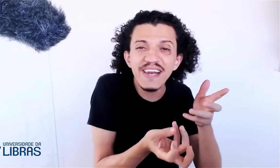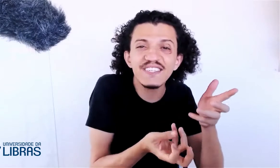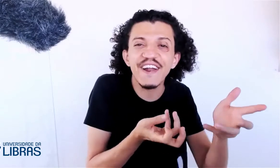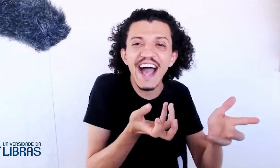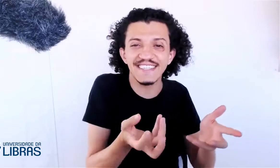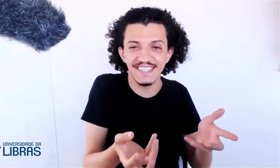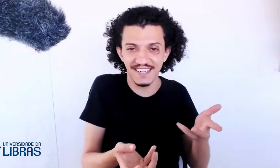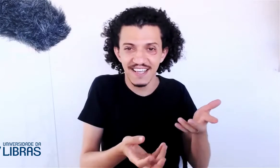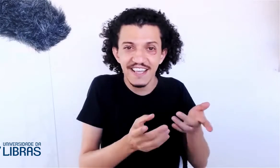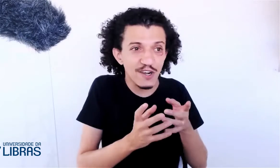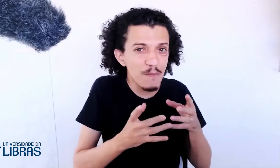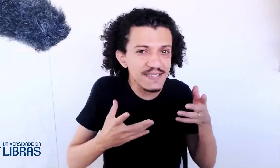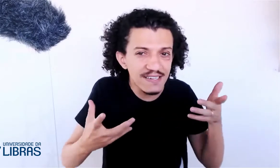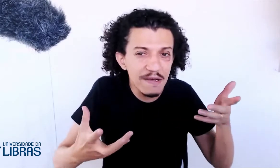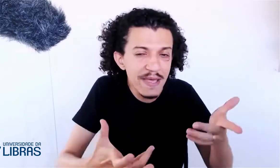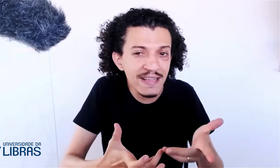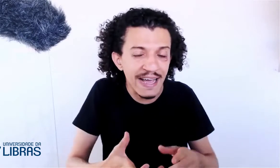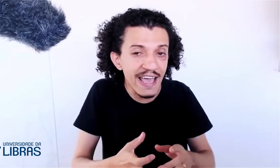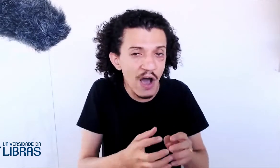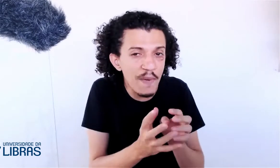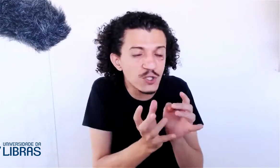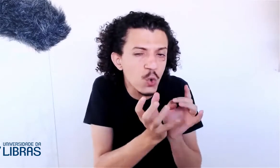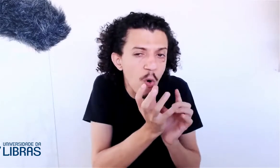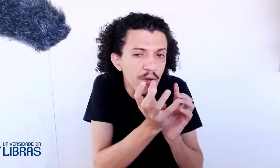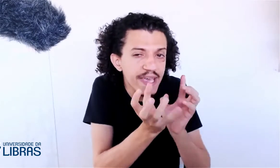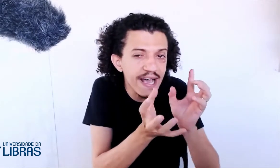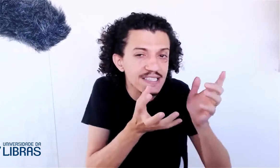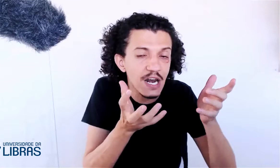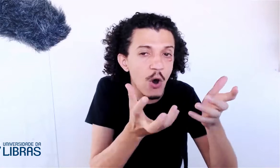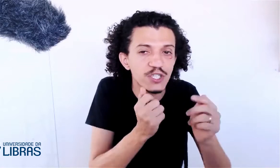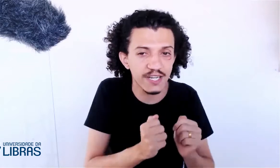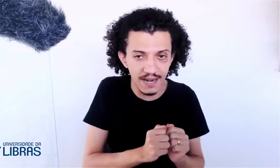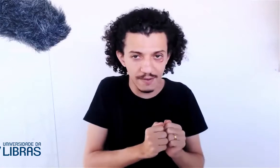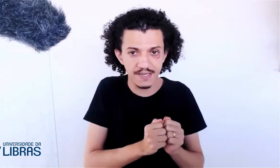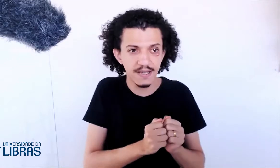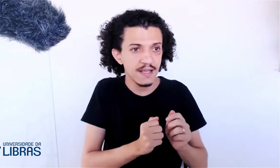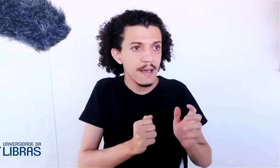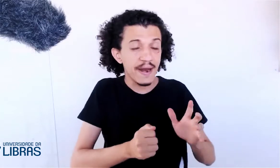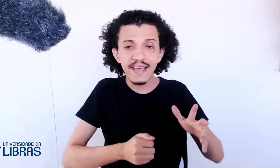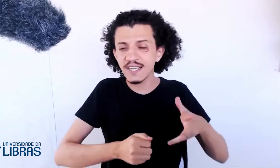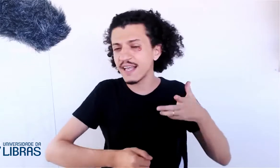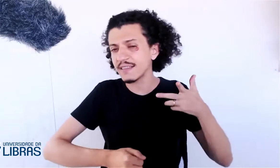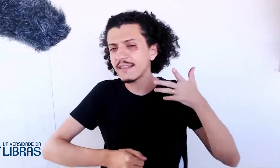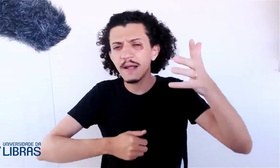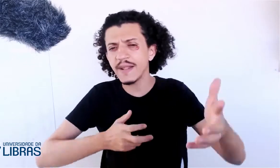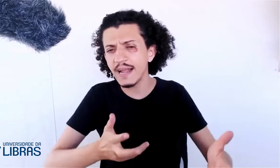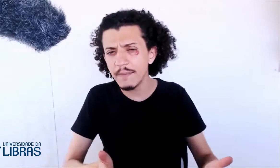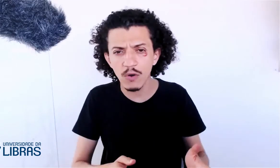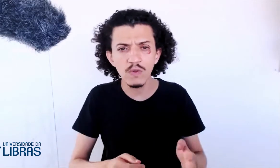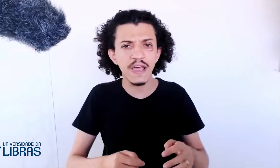primeiras frases, já começar a se ambientar em realmente como que é essa lógica da Libras. Para quem já está tentando aprender Libras há algum